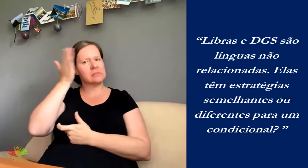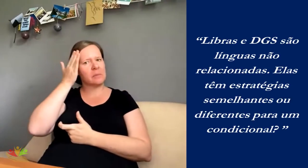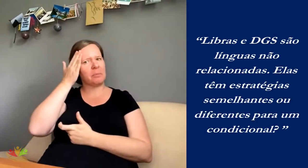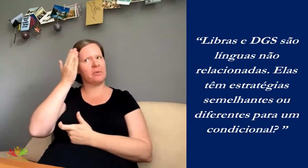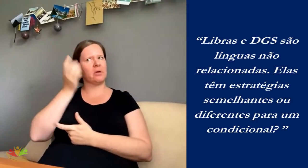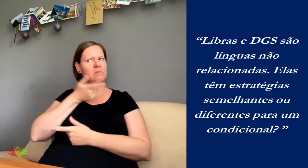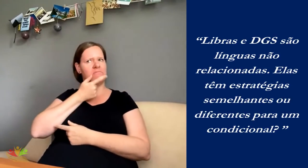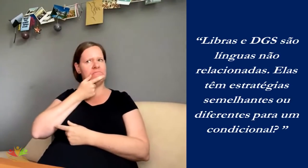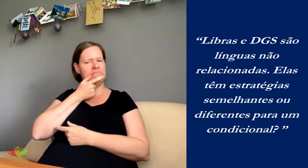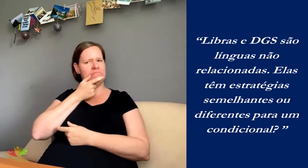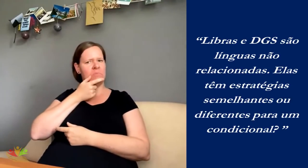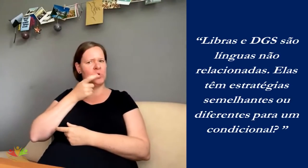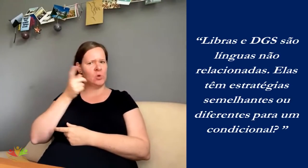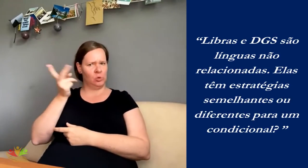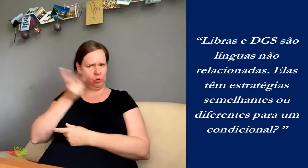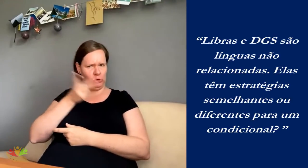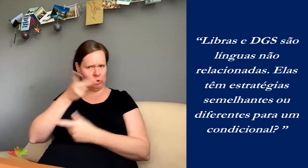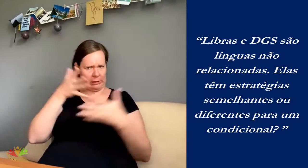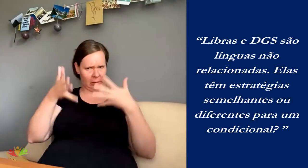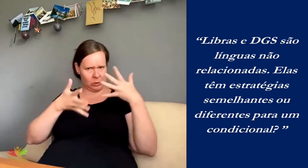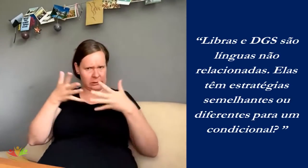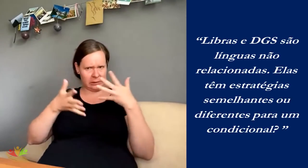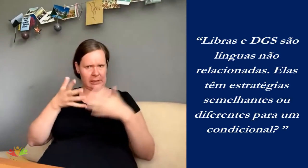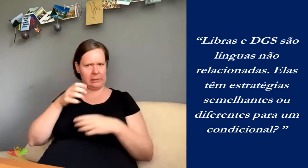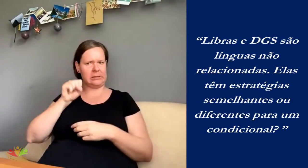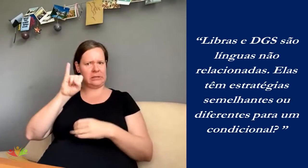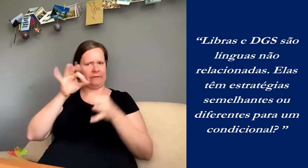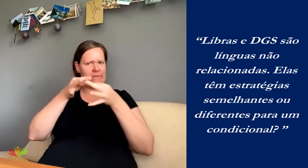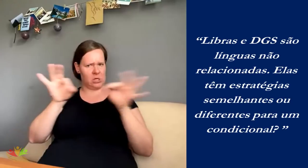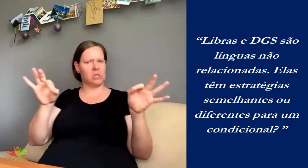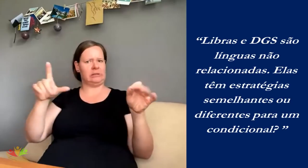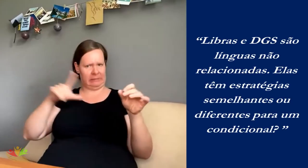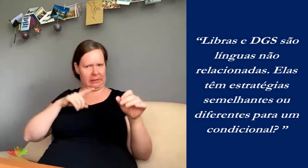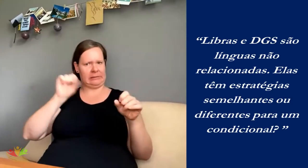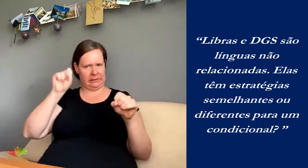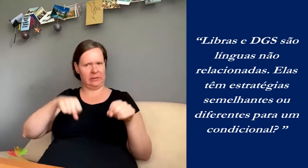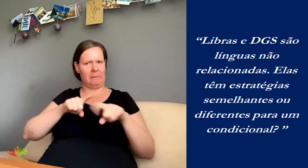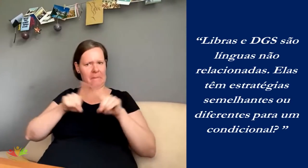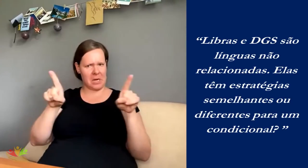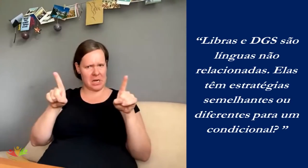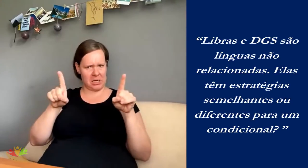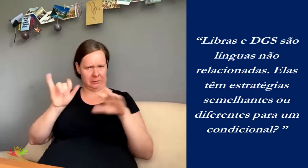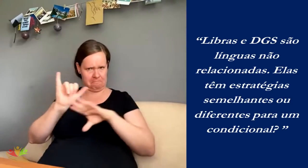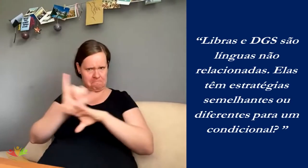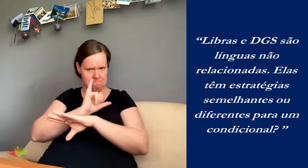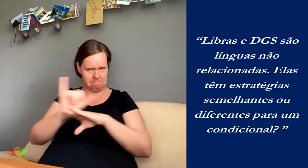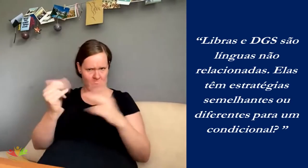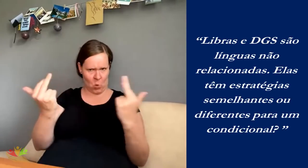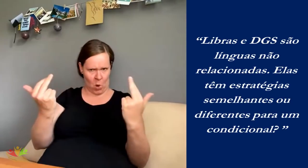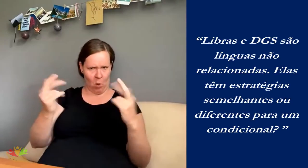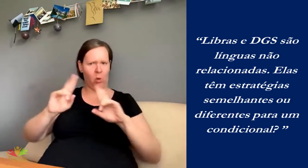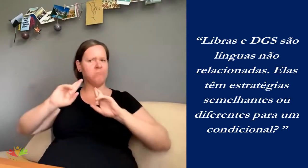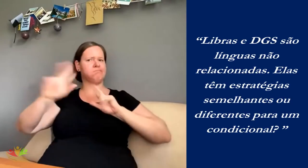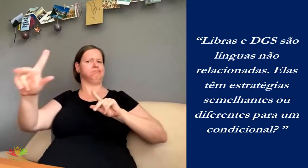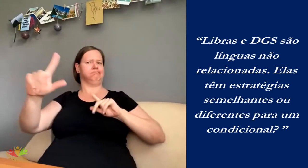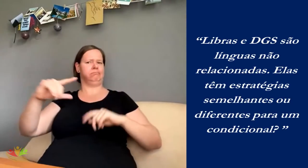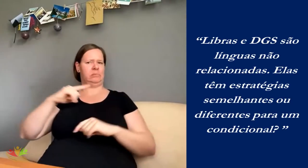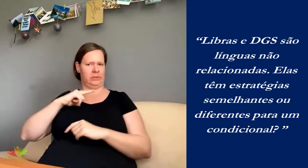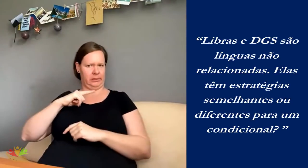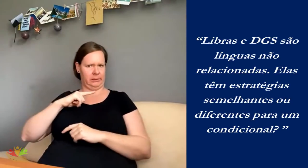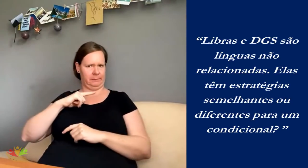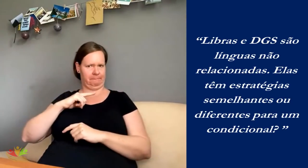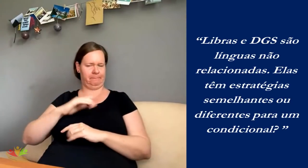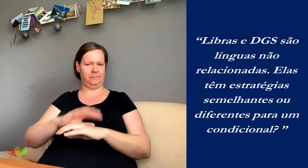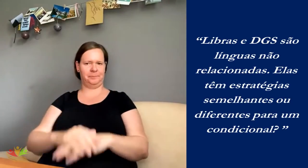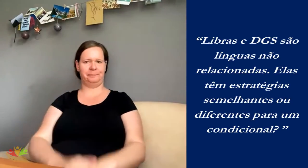língua de sinais alemã que poderia ter respingado sobre a Libras. Então é muito interessante a gente pensar como duas línguas de sinais